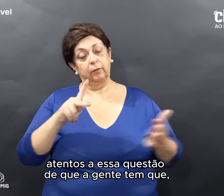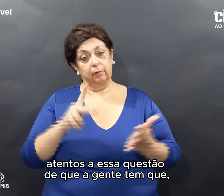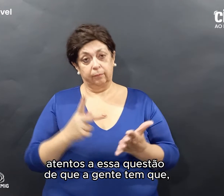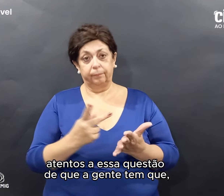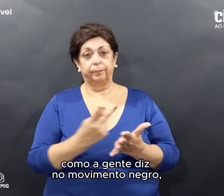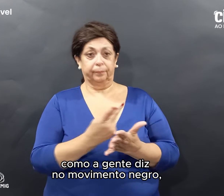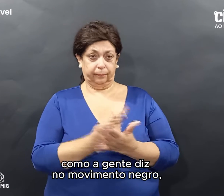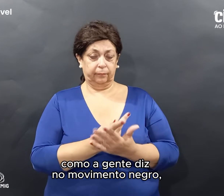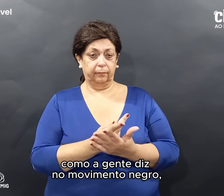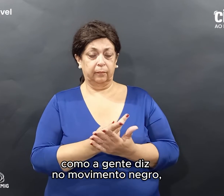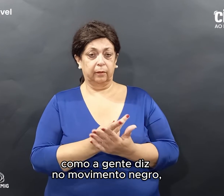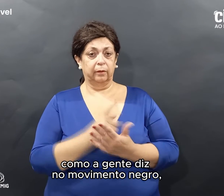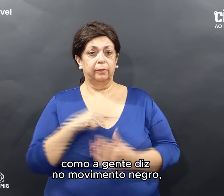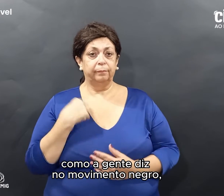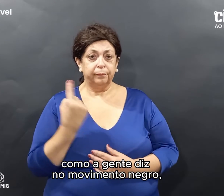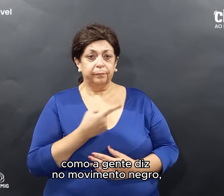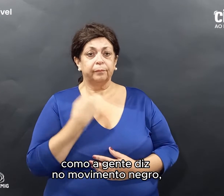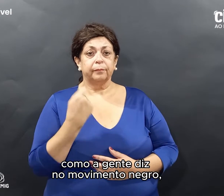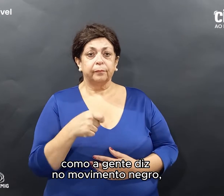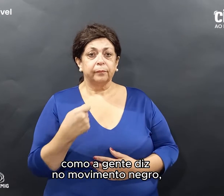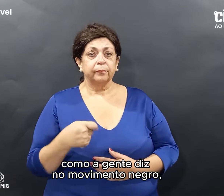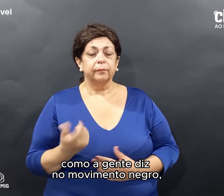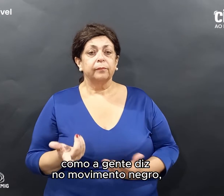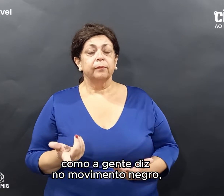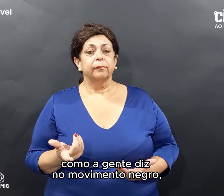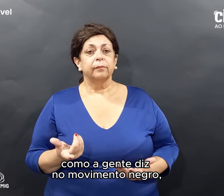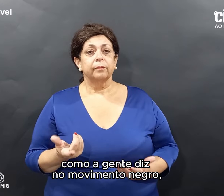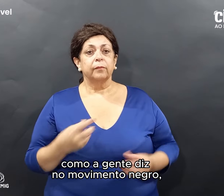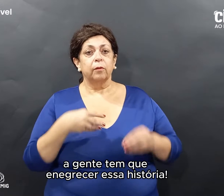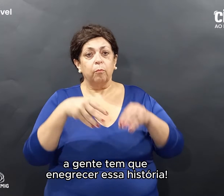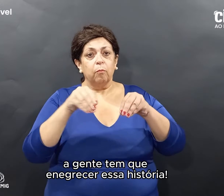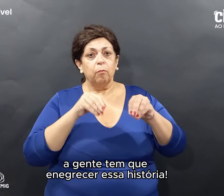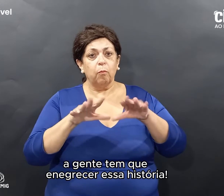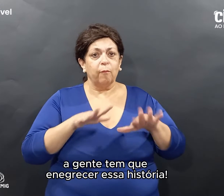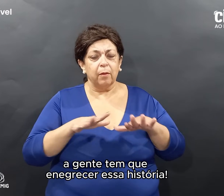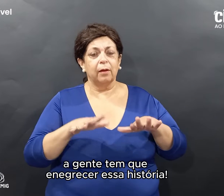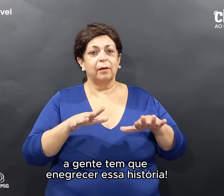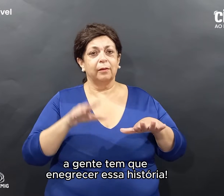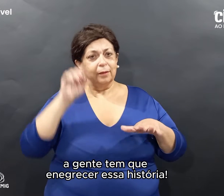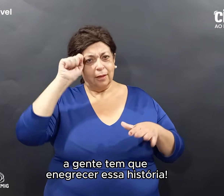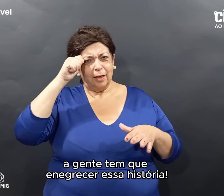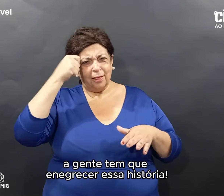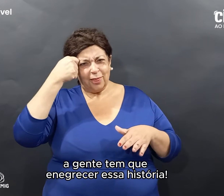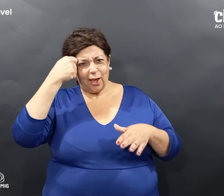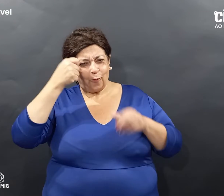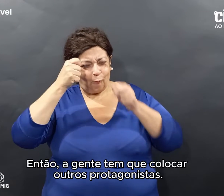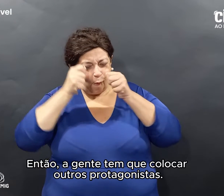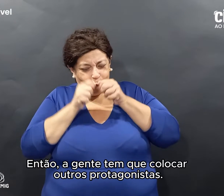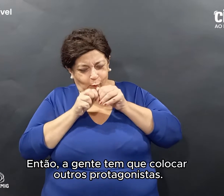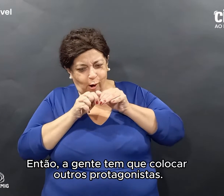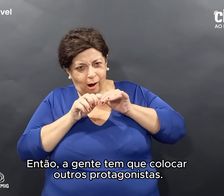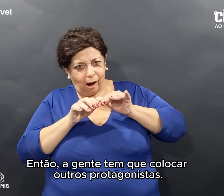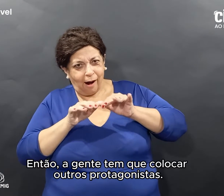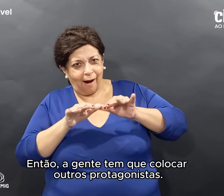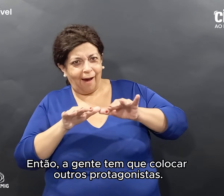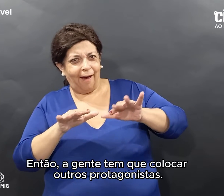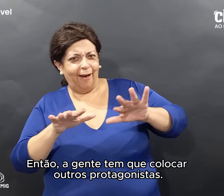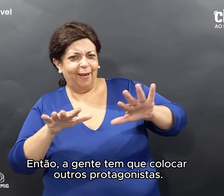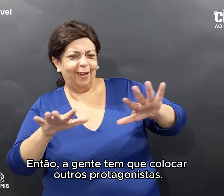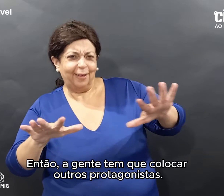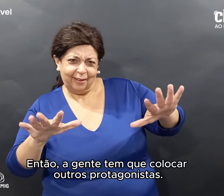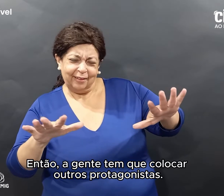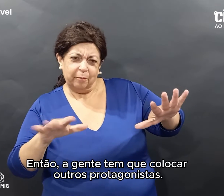gente tem que, como a gente diz no movimento negro, né? A gente tem que enegrecer essa história. Então, a gente tem que colocar